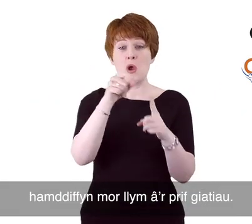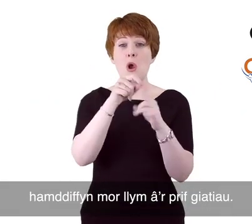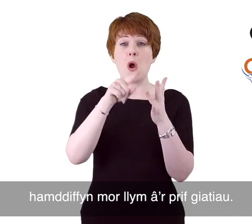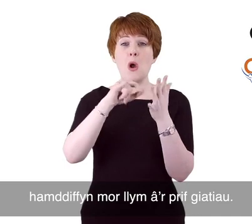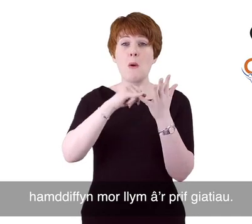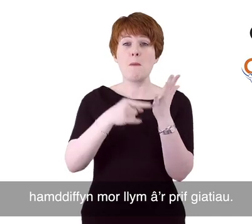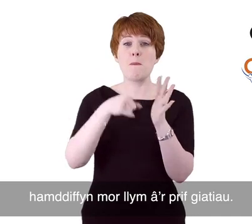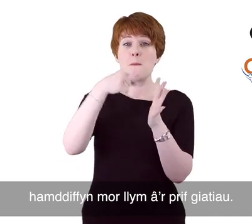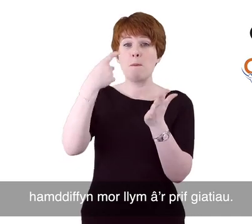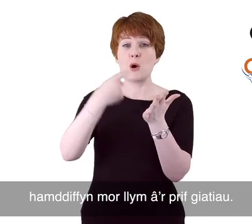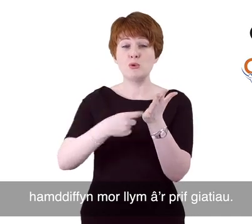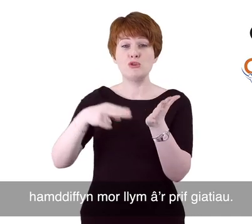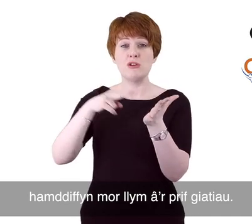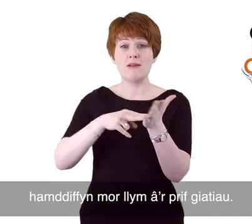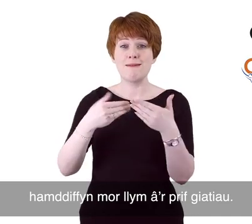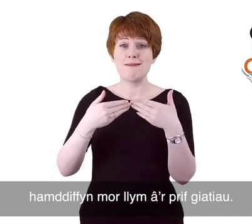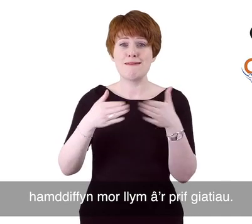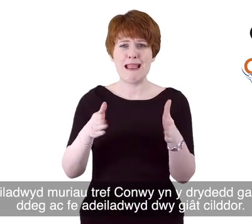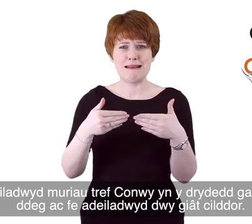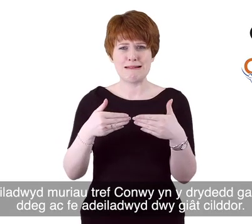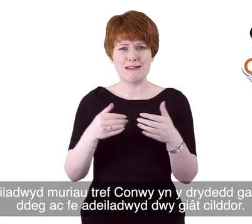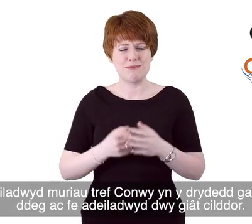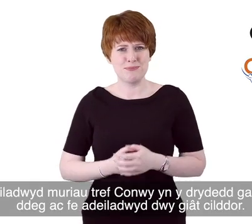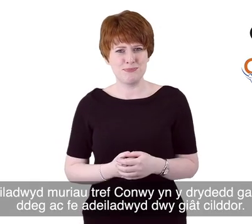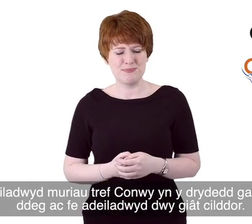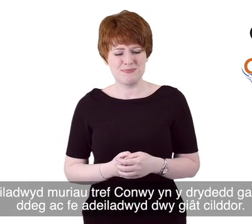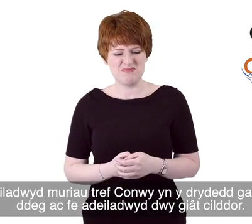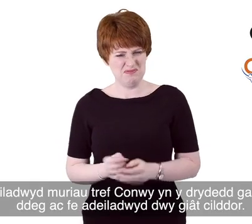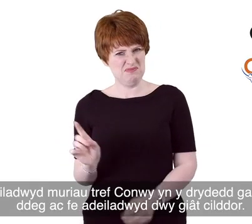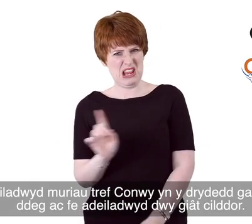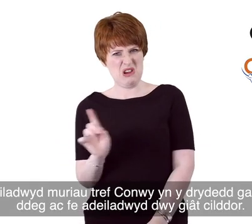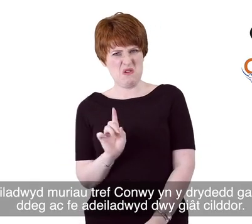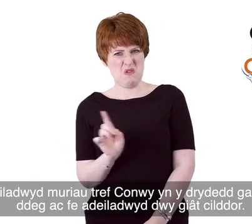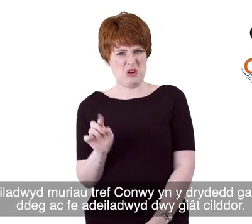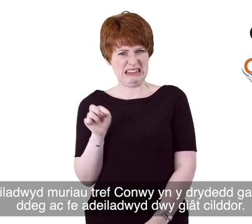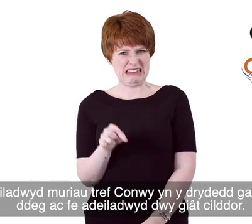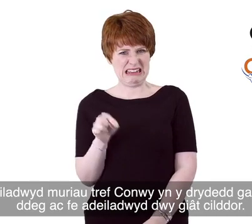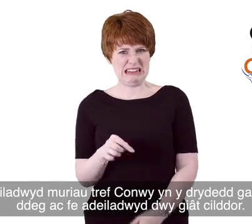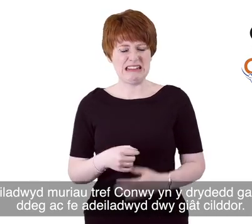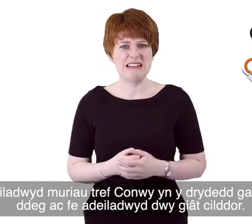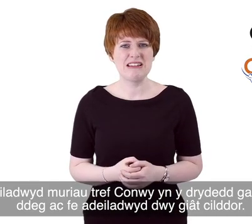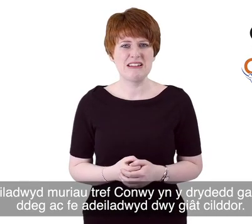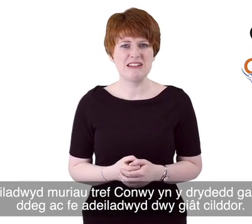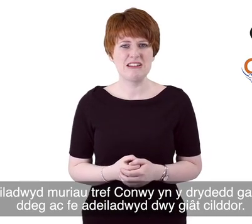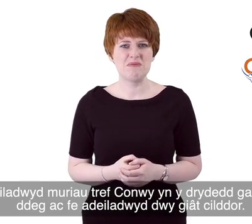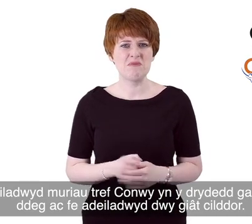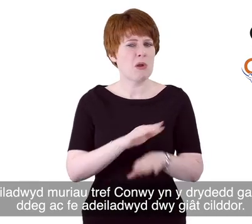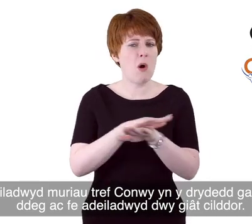mor llym ar prif giatiau. Adeiladwyd muriau tref Conwy yn y 3eg ganrif ar 10 ac fe adeiladwyd